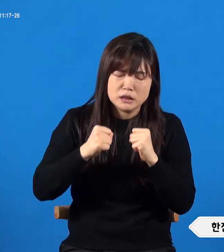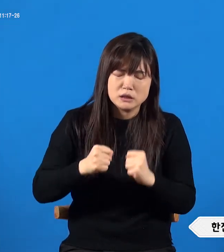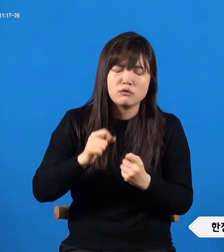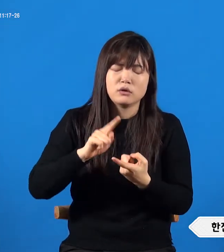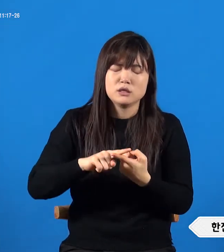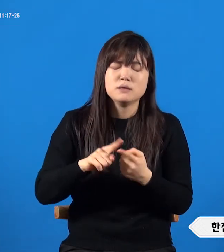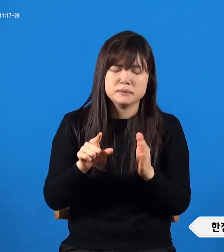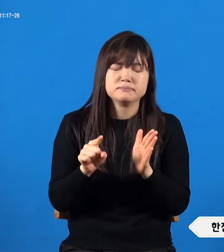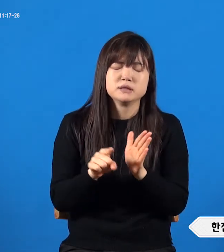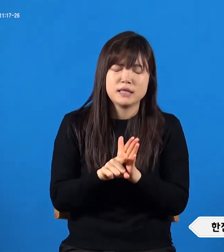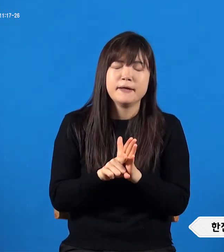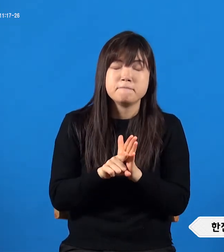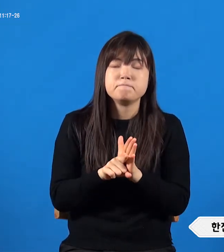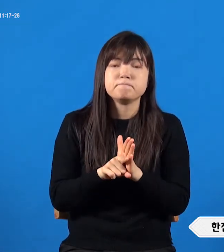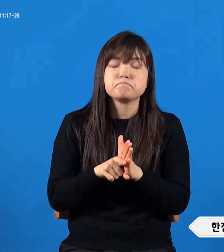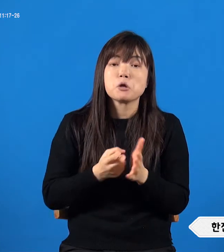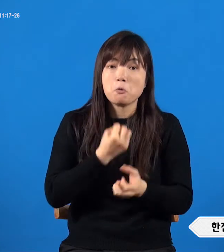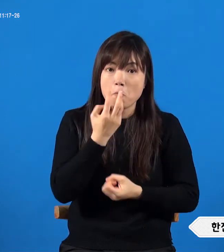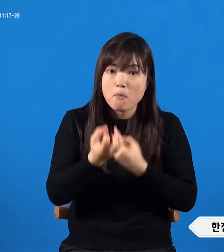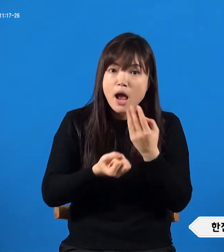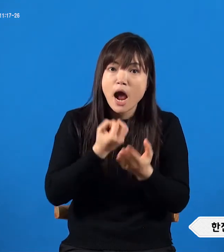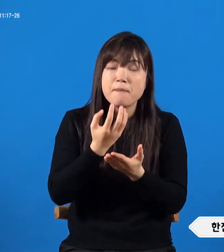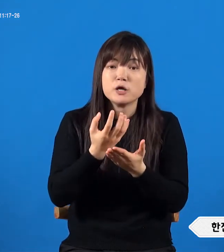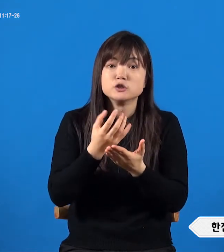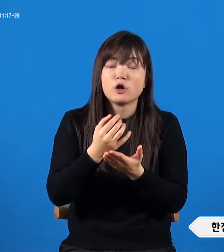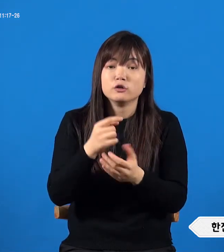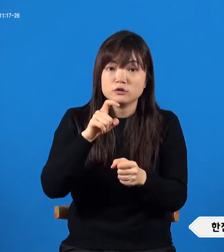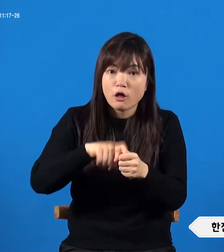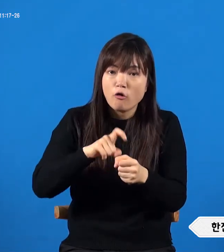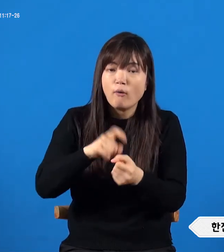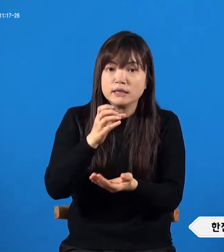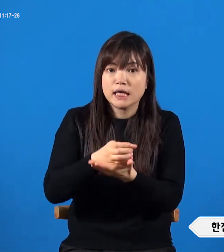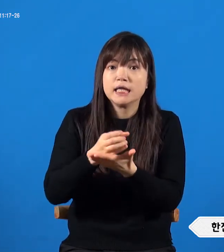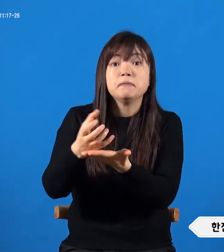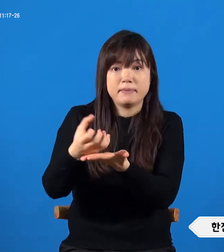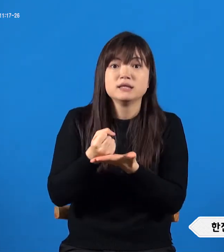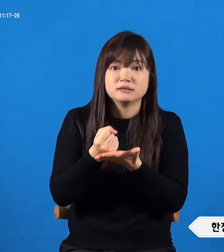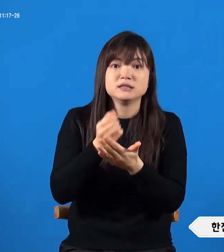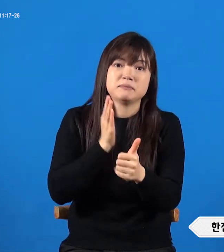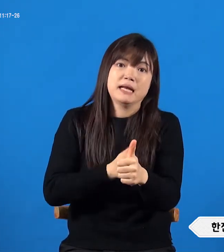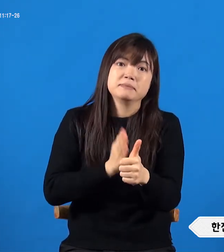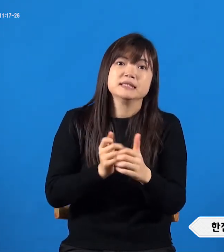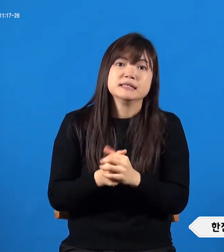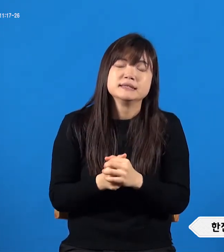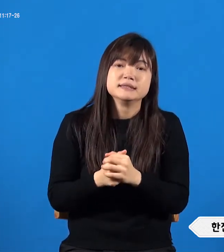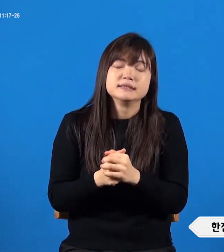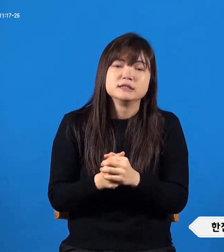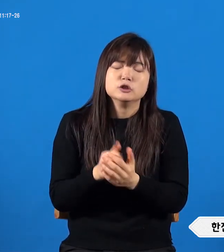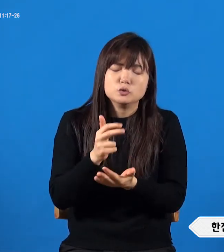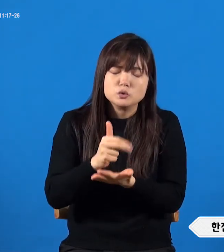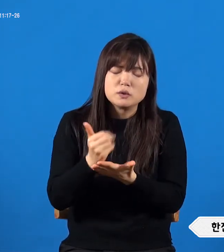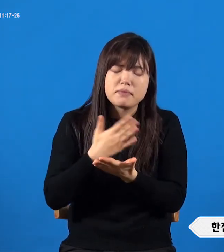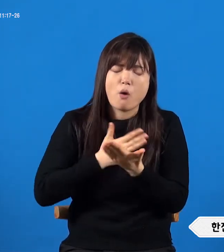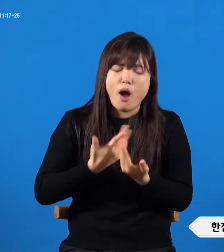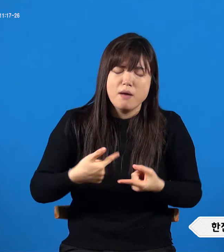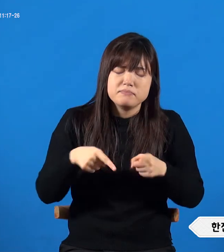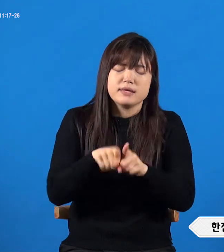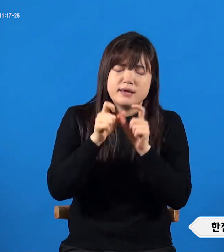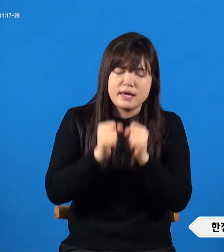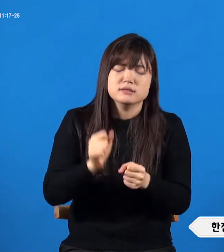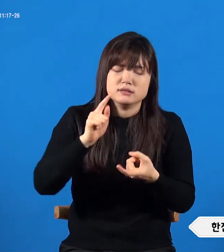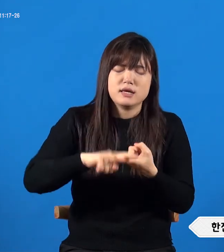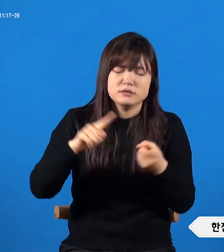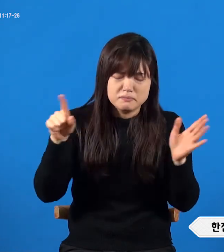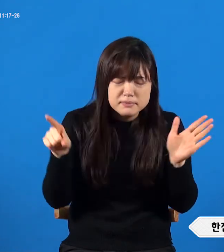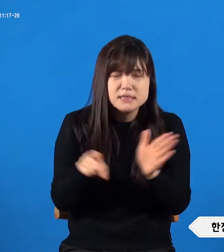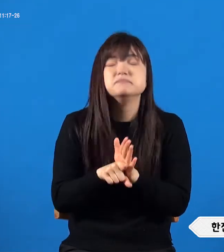계신 것을 믿습니다, 그 고백을 하면서 여러분 떡을 받고 잔을 받고 그렇게 하십시오. 주님 나와 함께 계시는